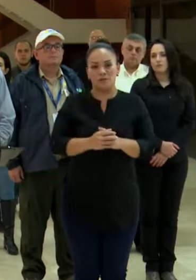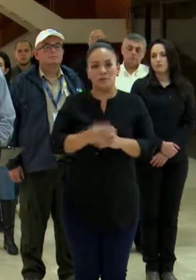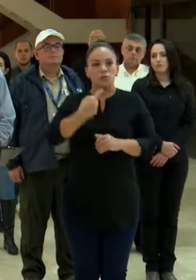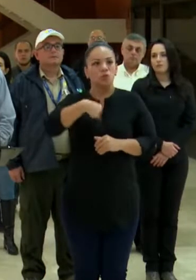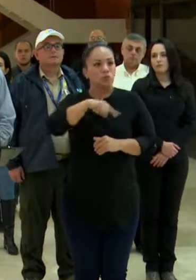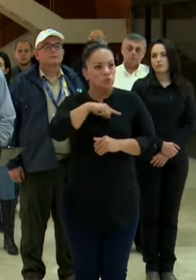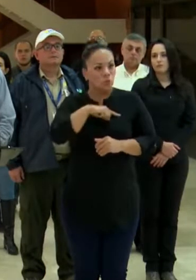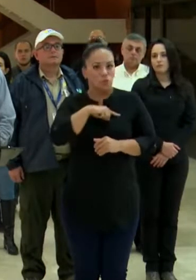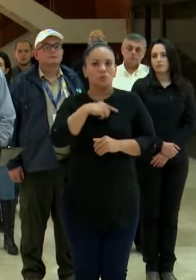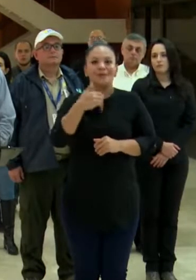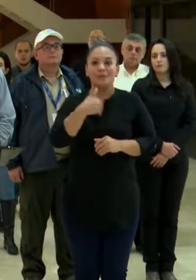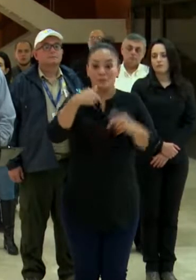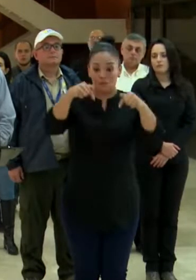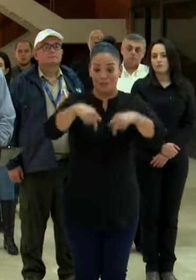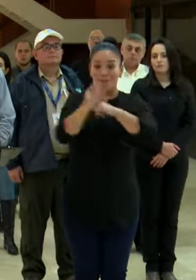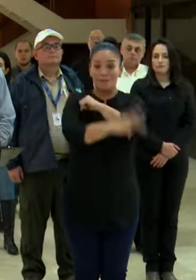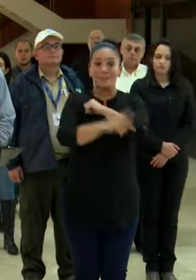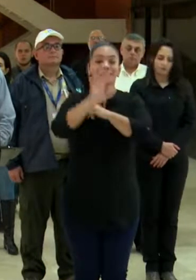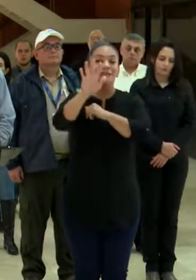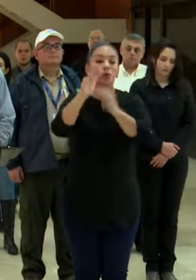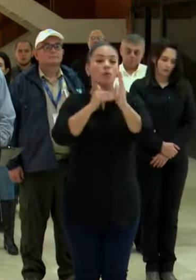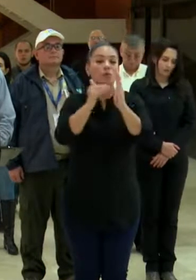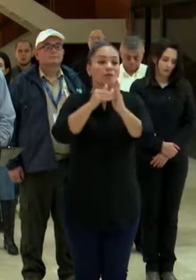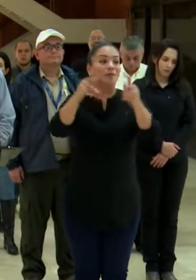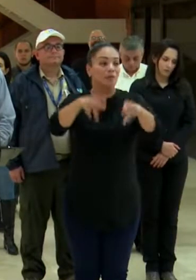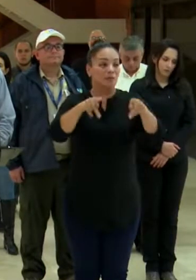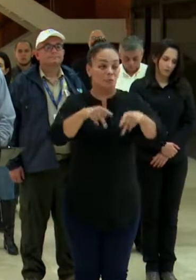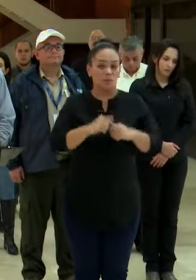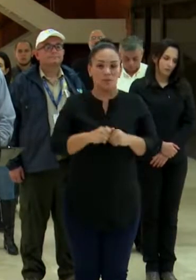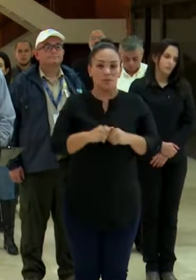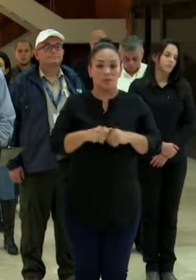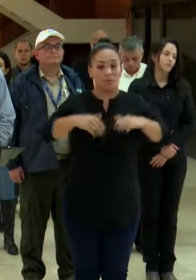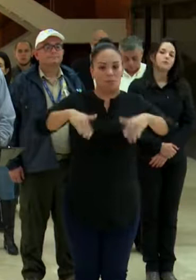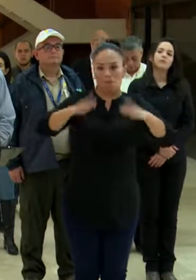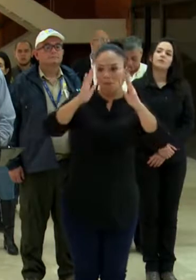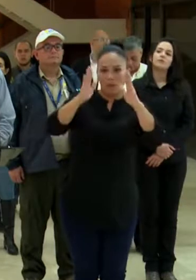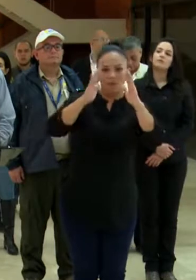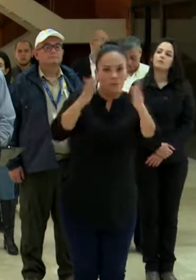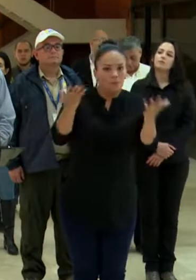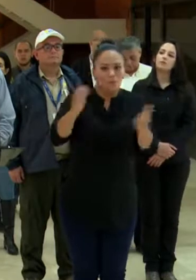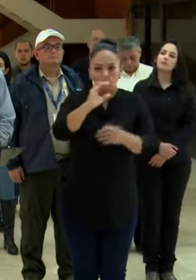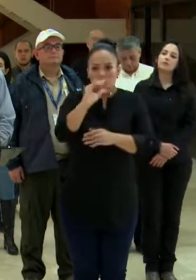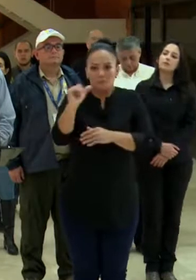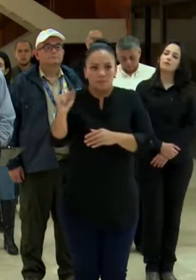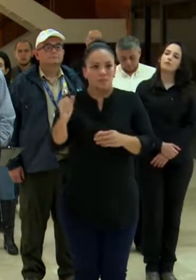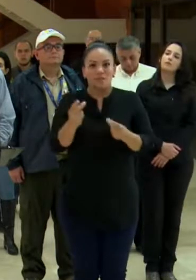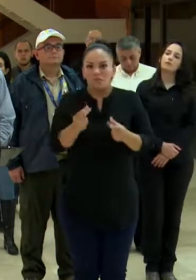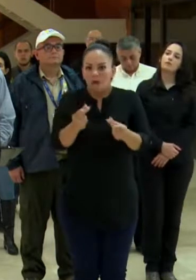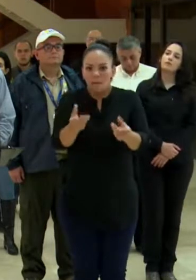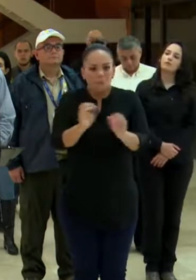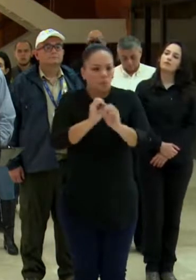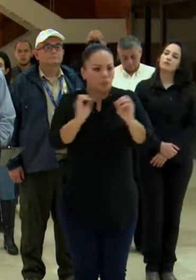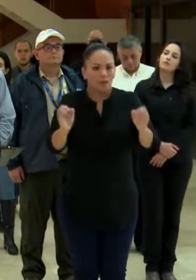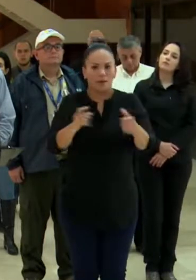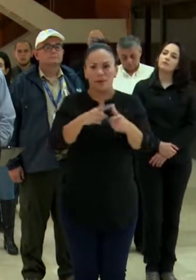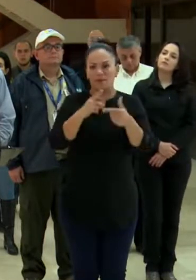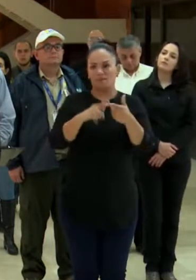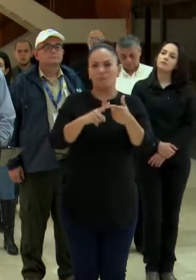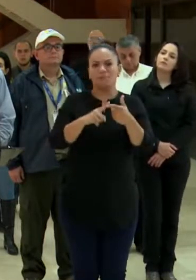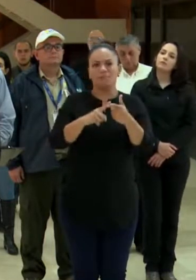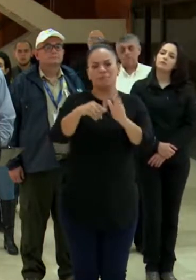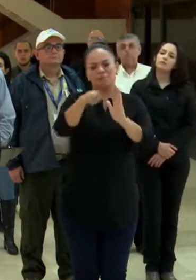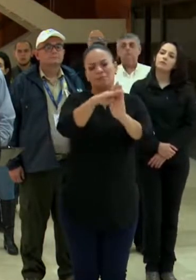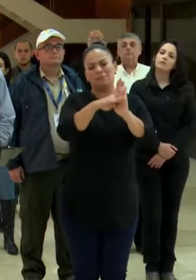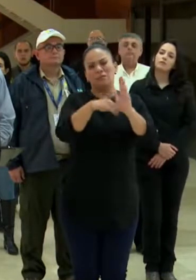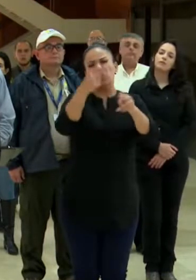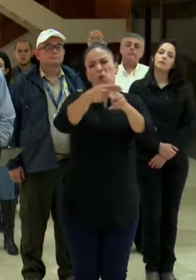5 millones de personas que no están siendo atendidas por la Caja con la celeridad requerida, largas